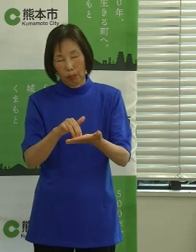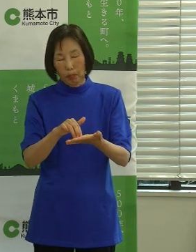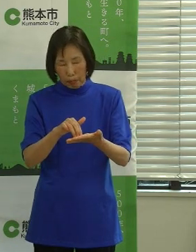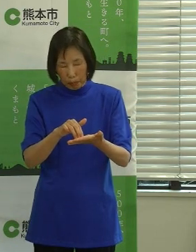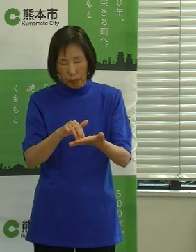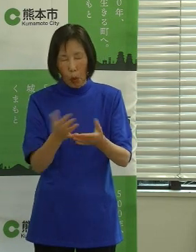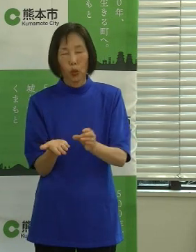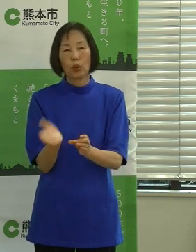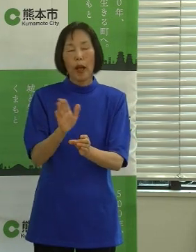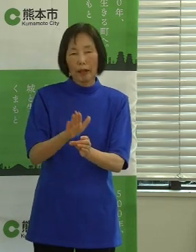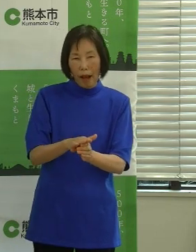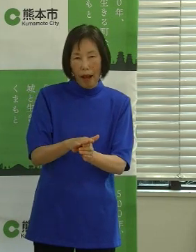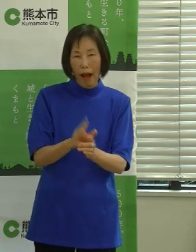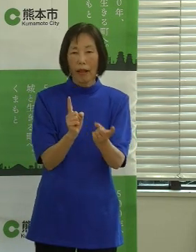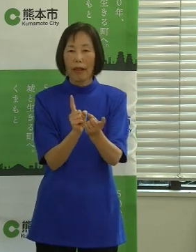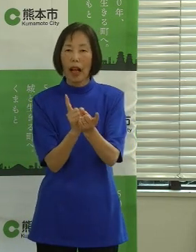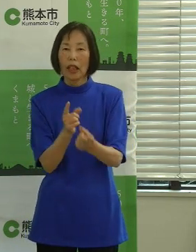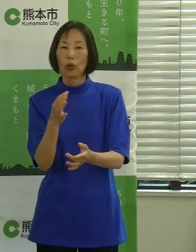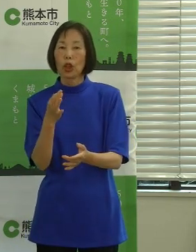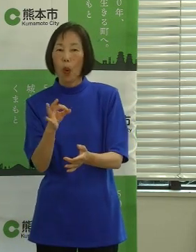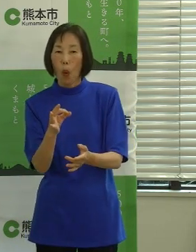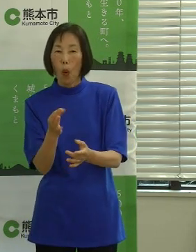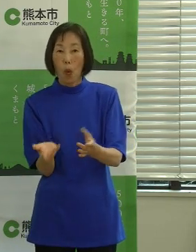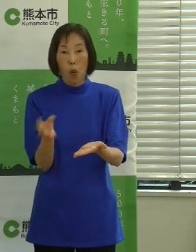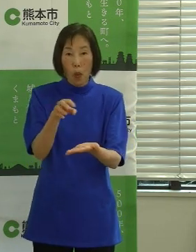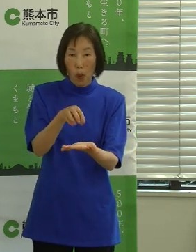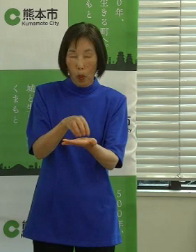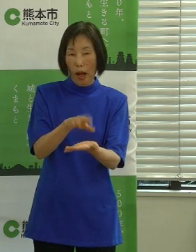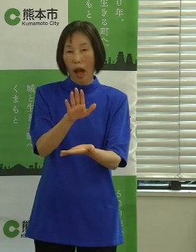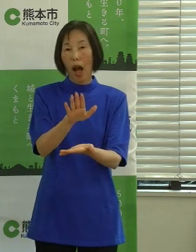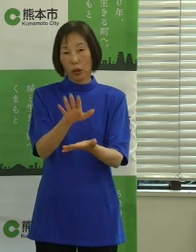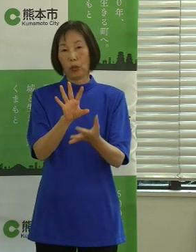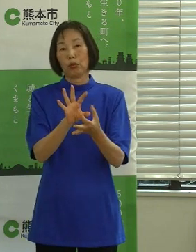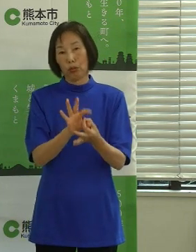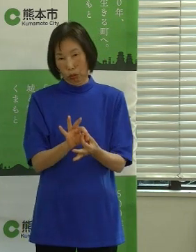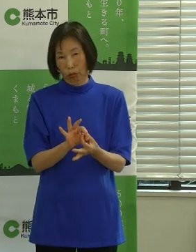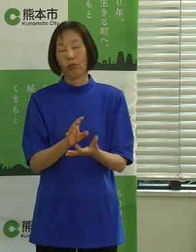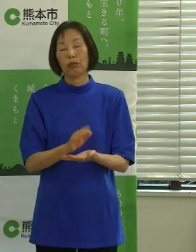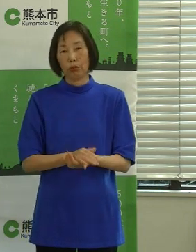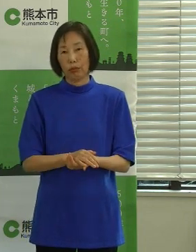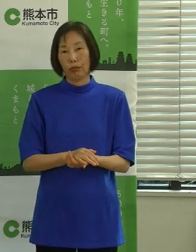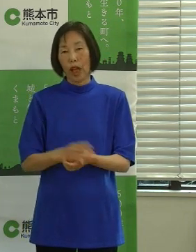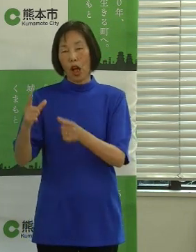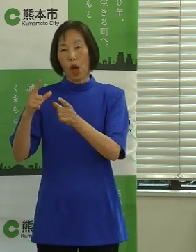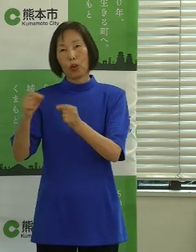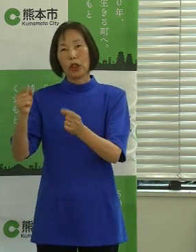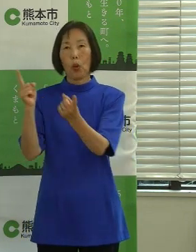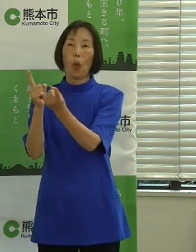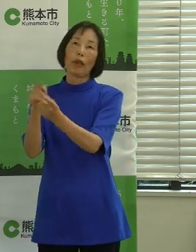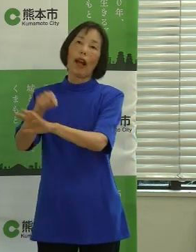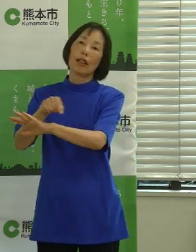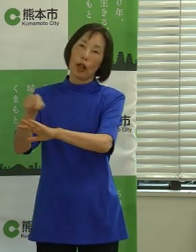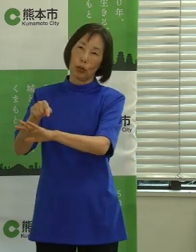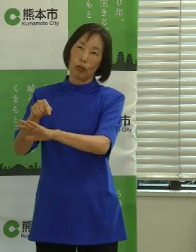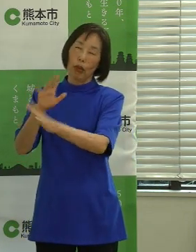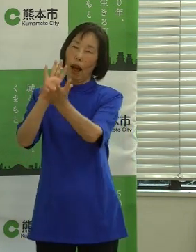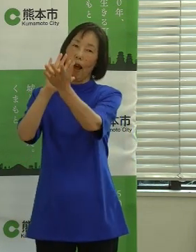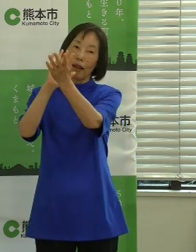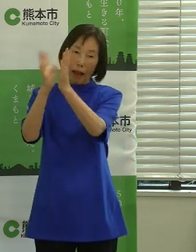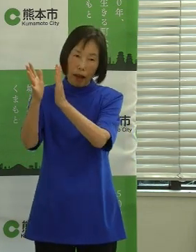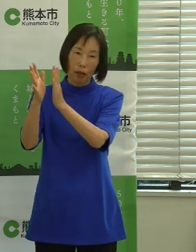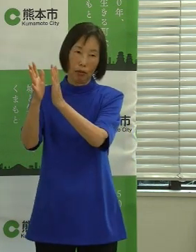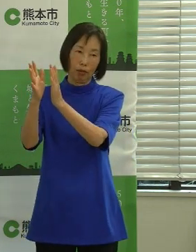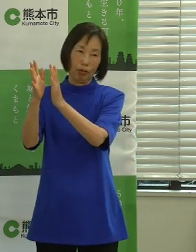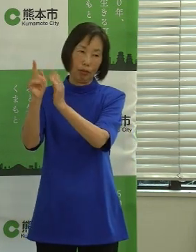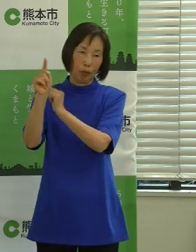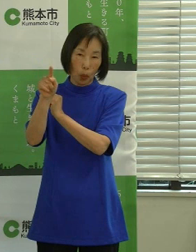の費用がですね、ここで入っておりますので、まあ、そうしたこと、それから国の対策や県の対策、市が